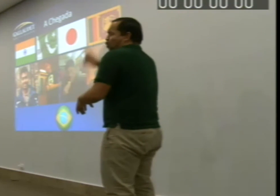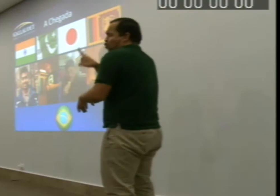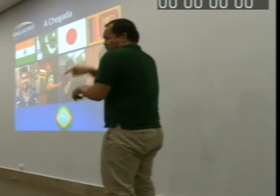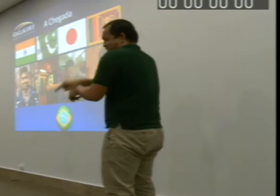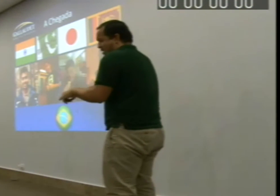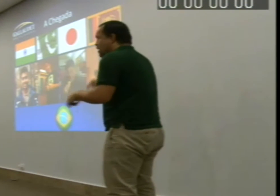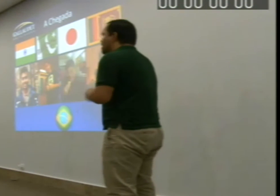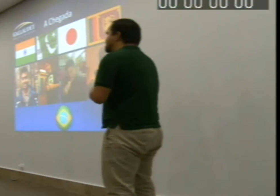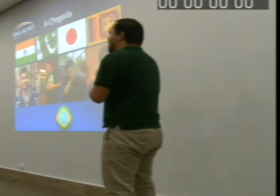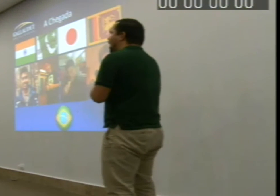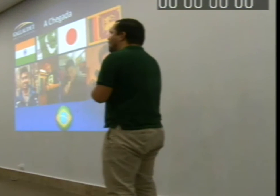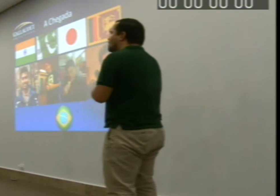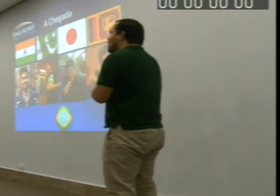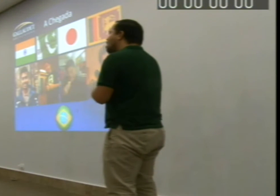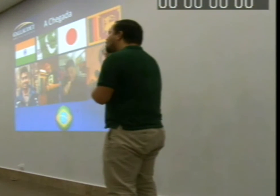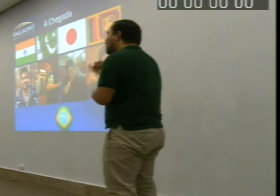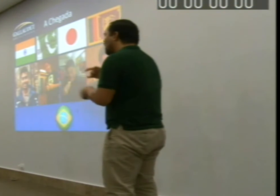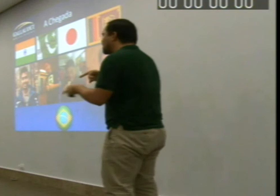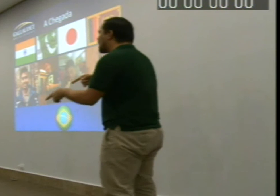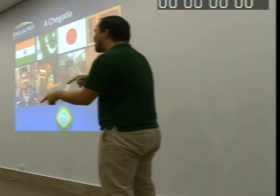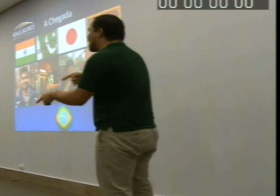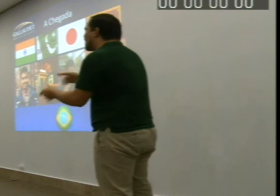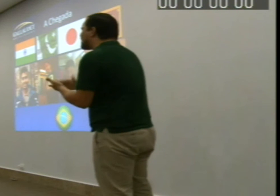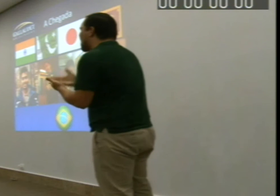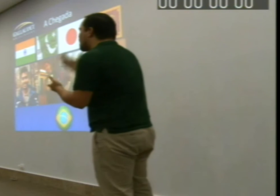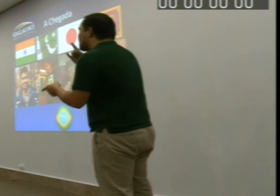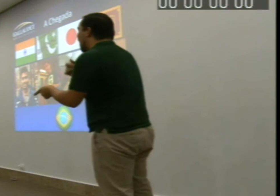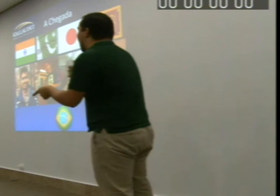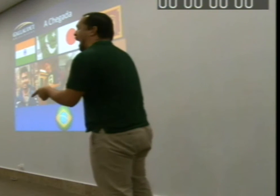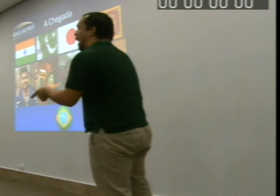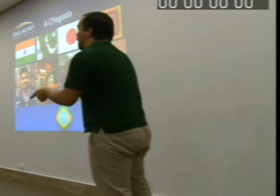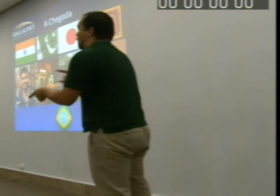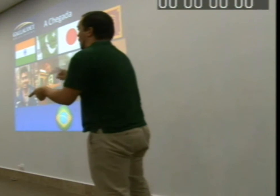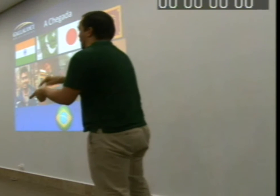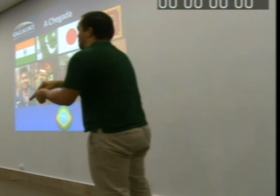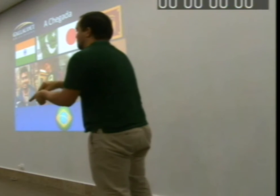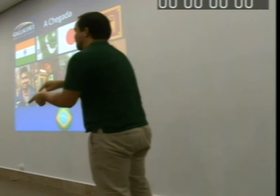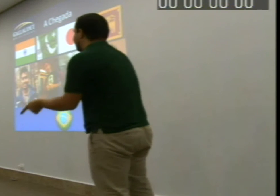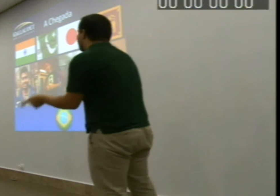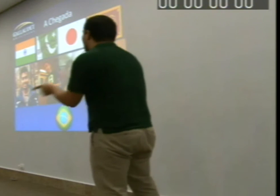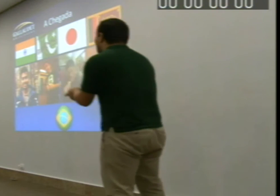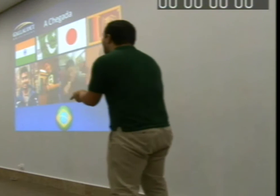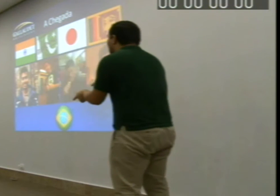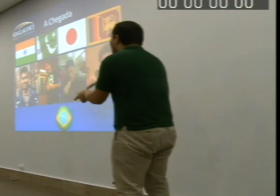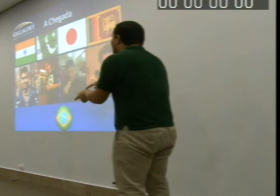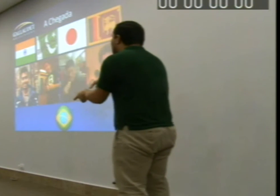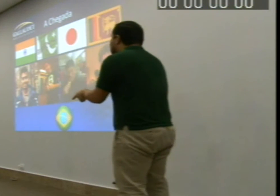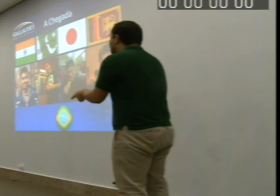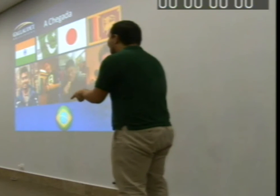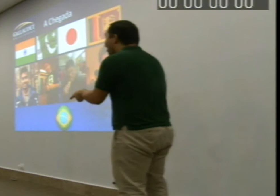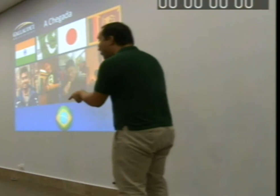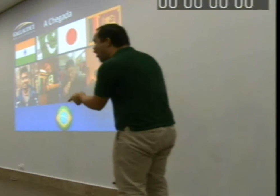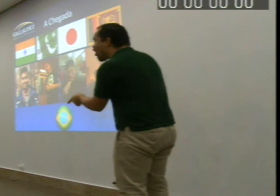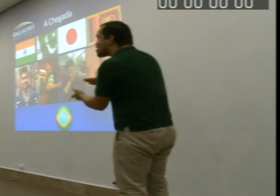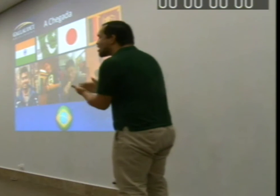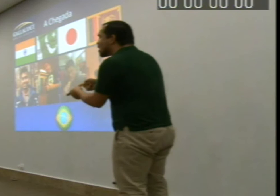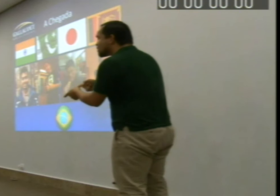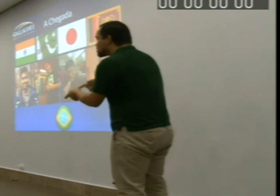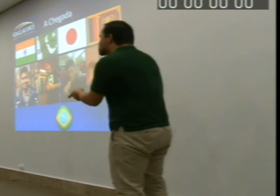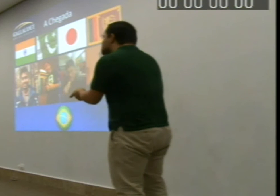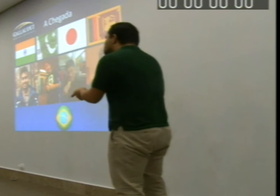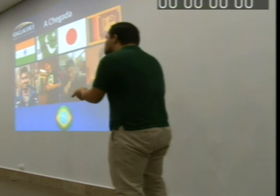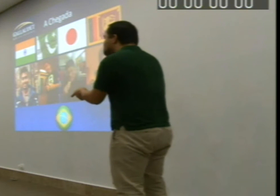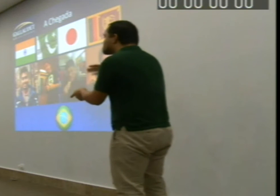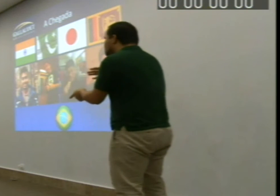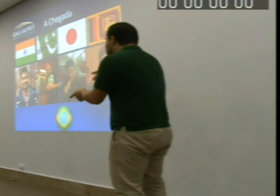acostumado a todo dia usar eles sabem qual que atende de madrugada ah essa não tem intérprete eu não gosto ela não gosta da intérprete Ah